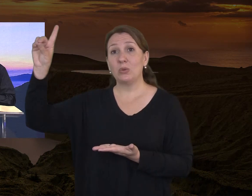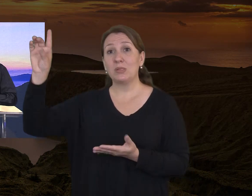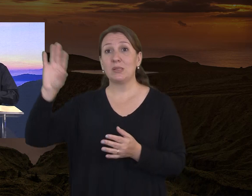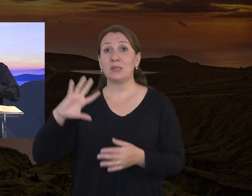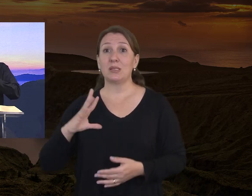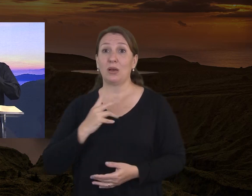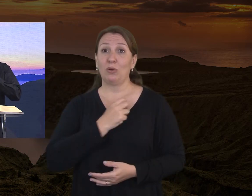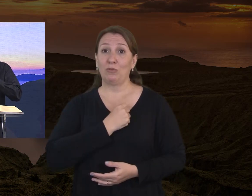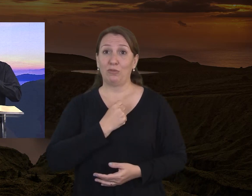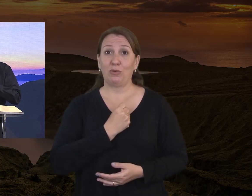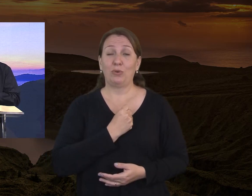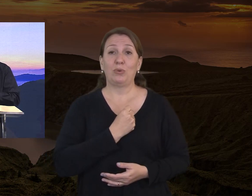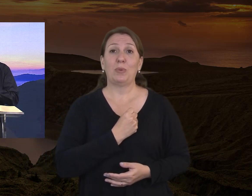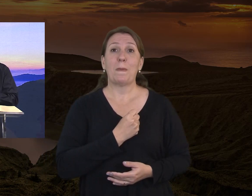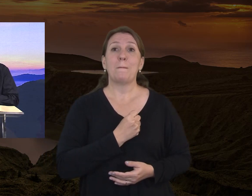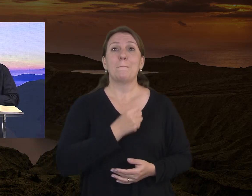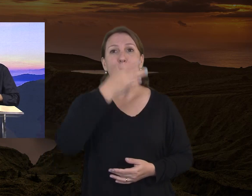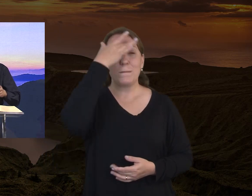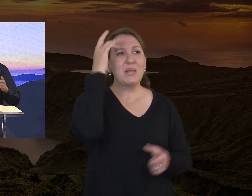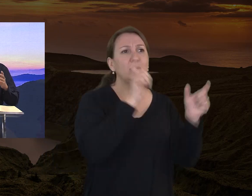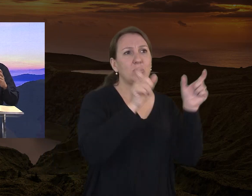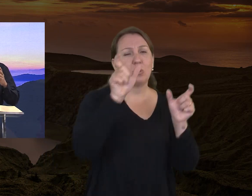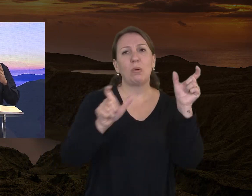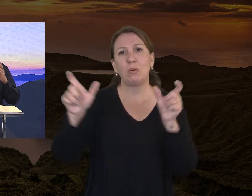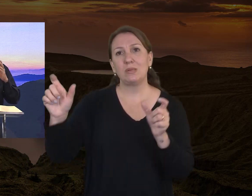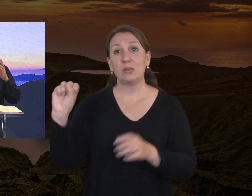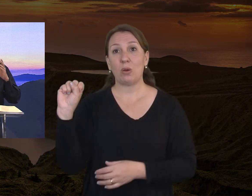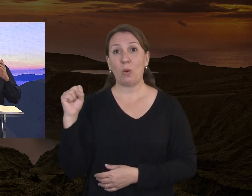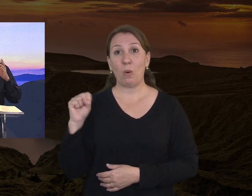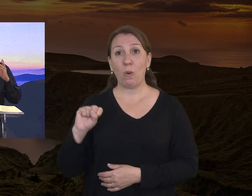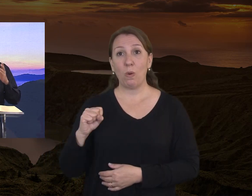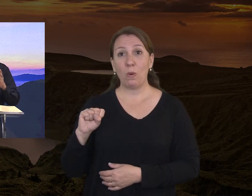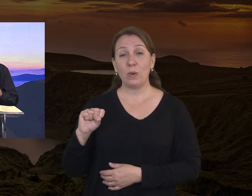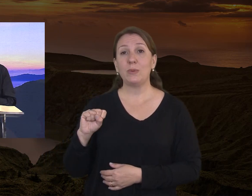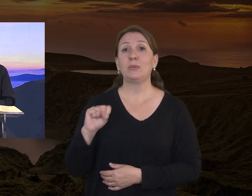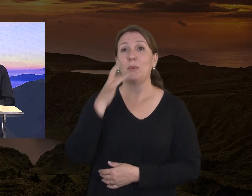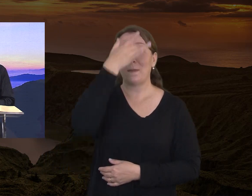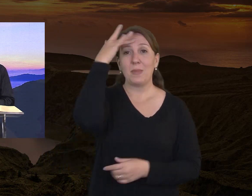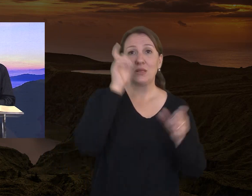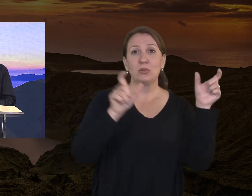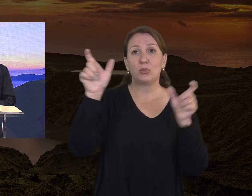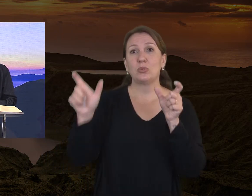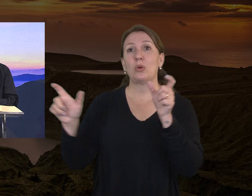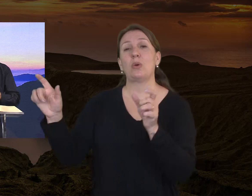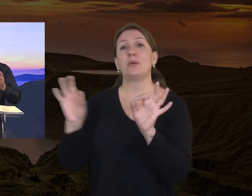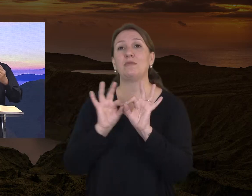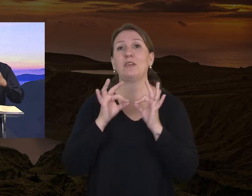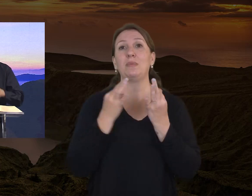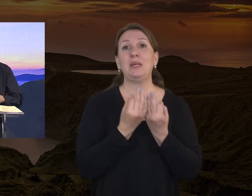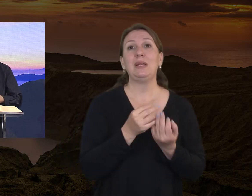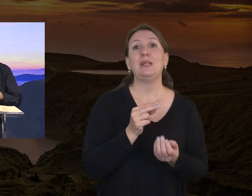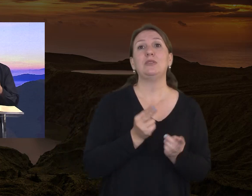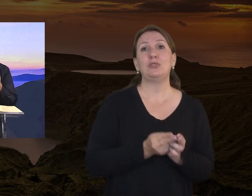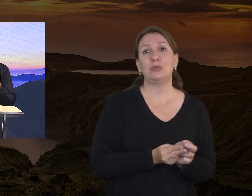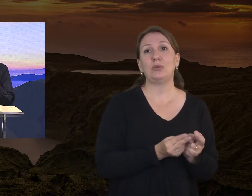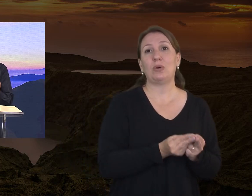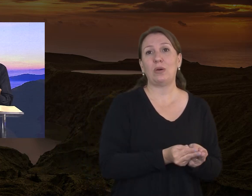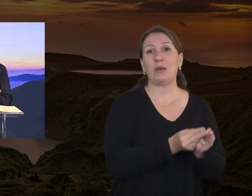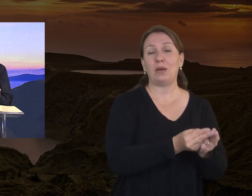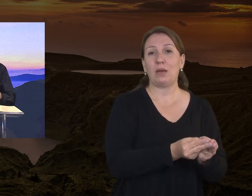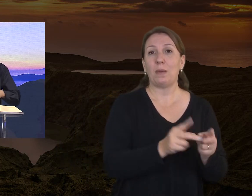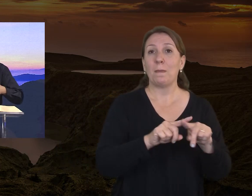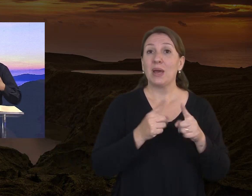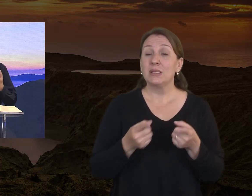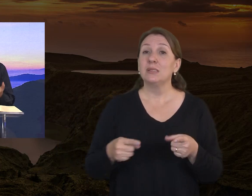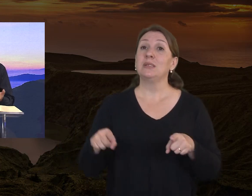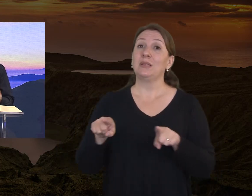Noé, mas Ele também colocou na arca todos essa criação de Deus sobre a terra que tem fôlego de